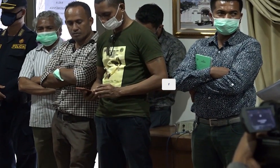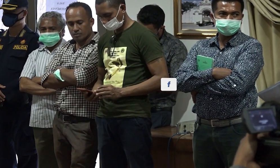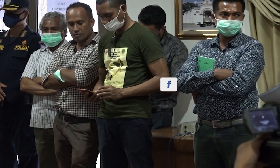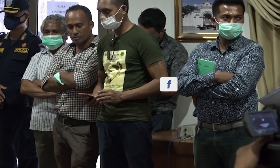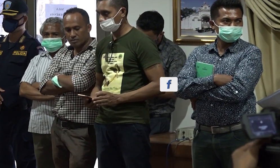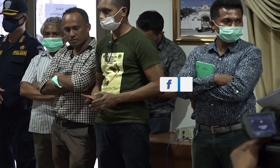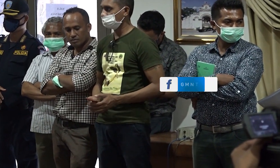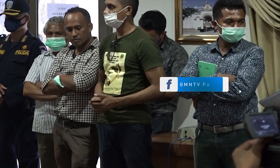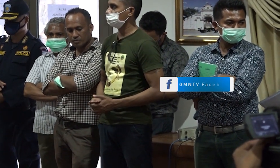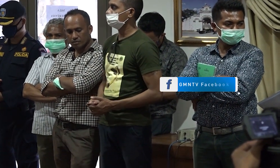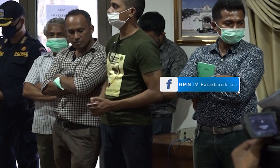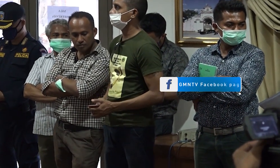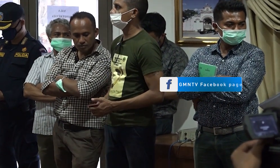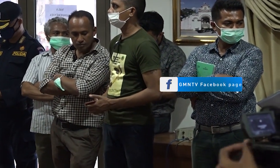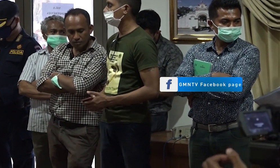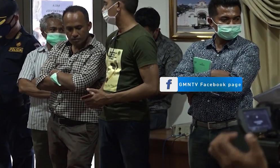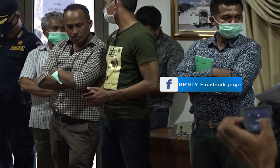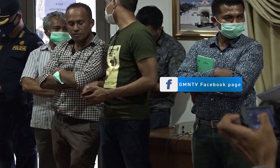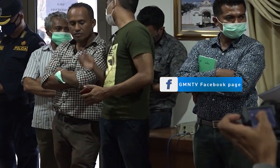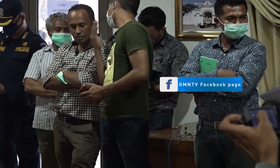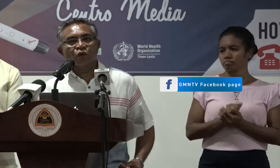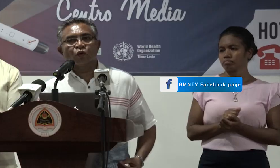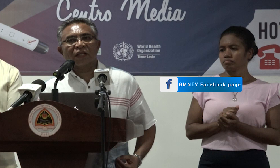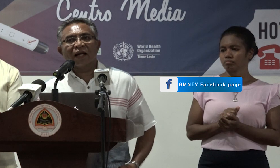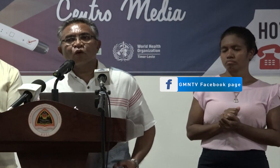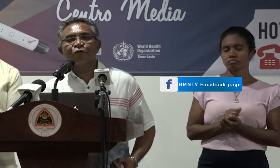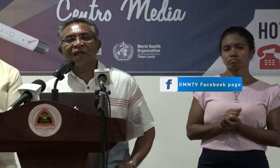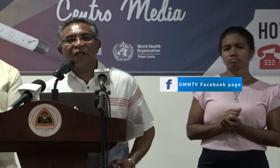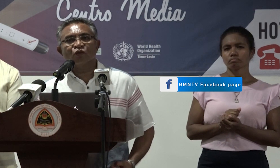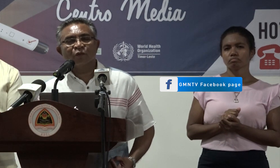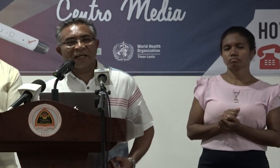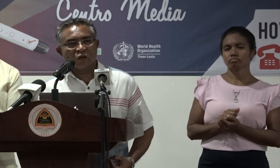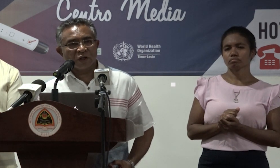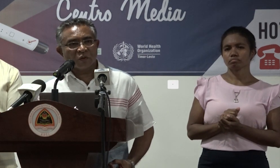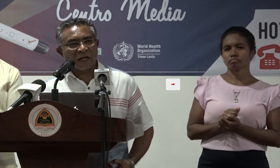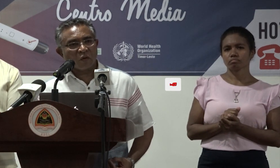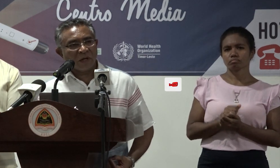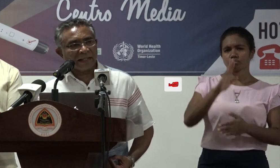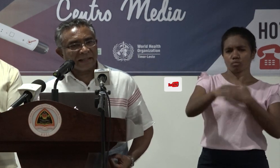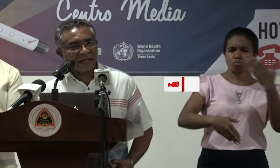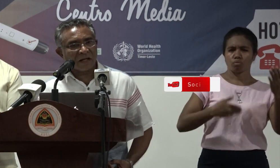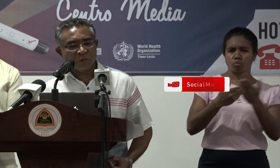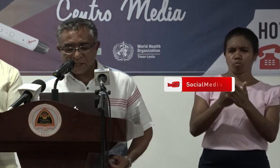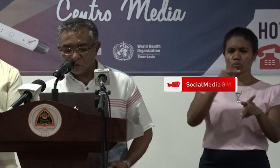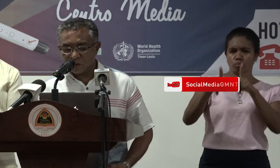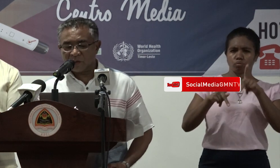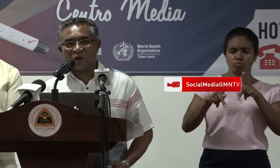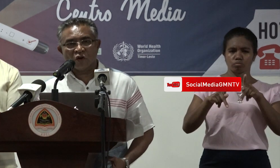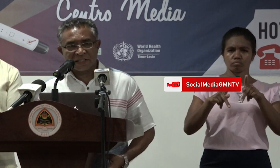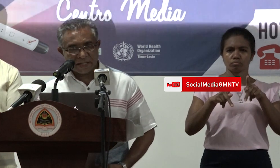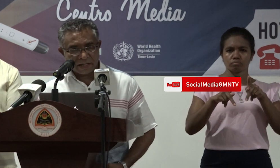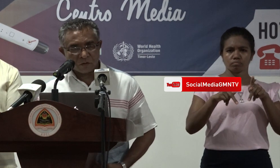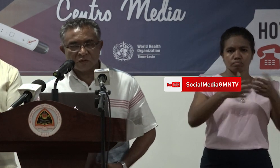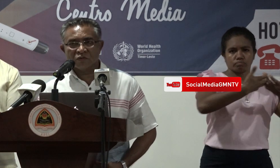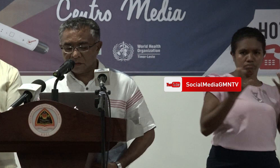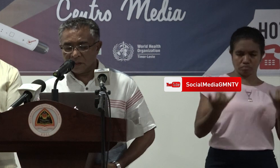quarentena obrigatório hamutu kriung ida resing. Total confinamento obrigatório ka quarentena obrigatório ne be